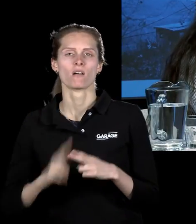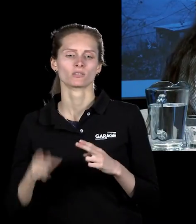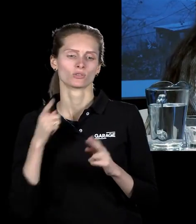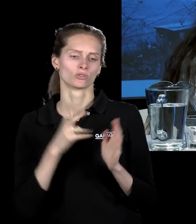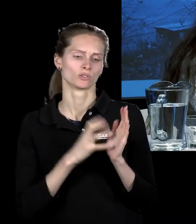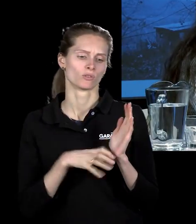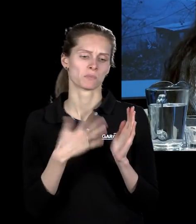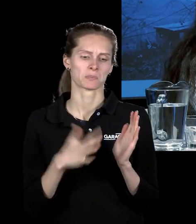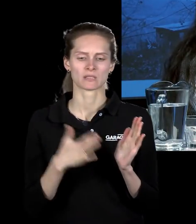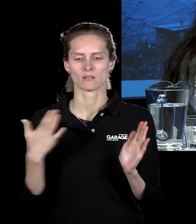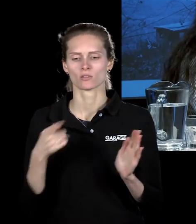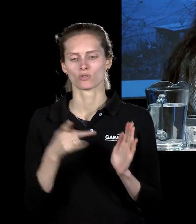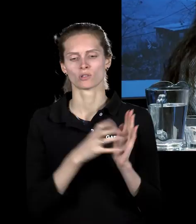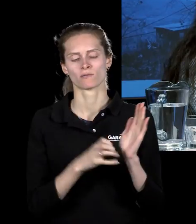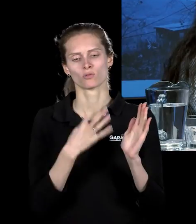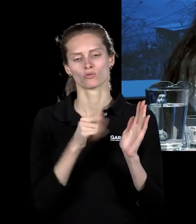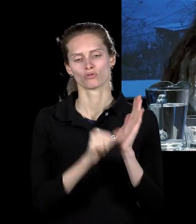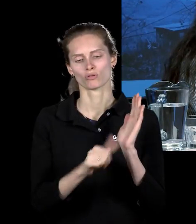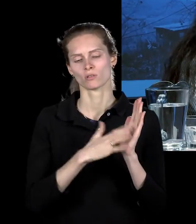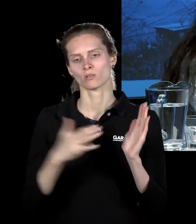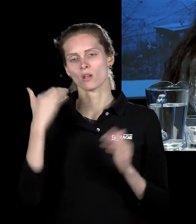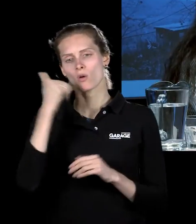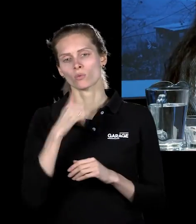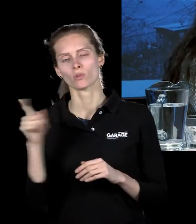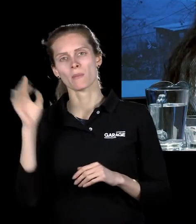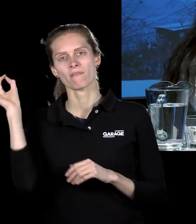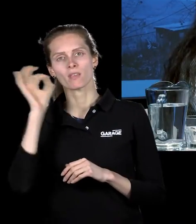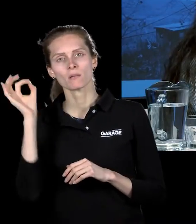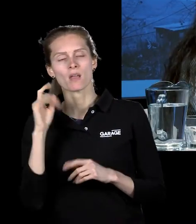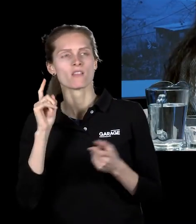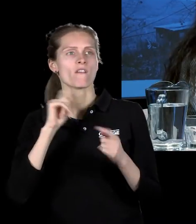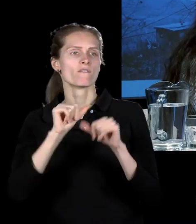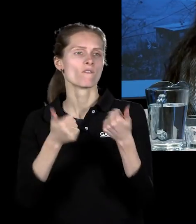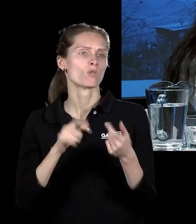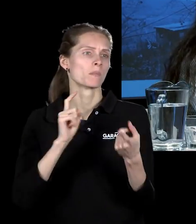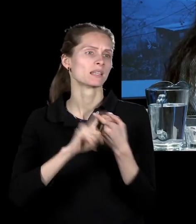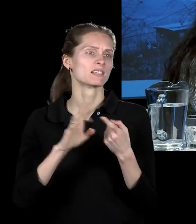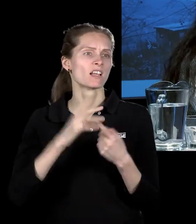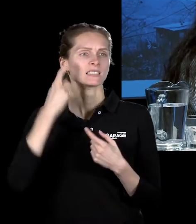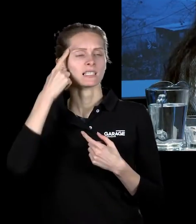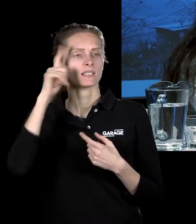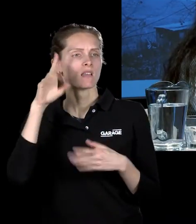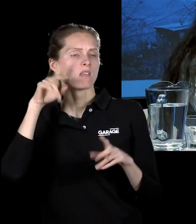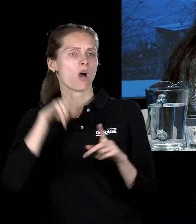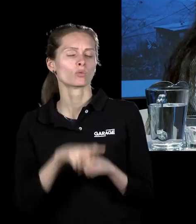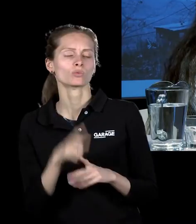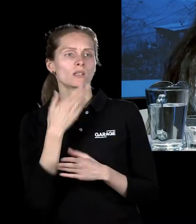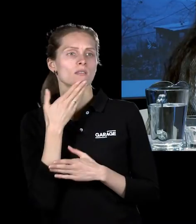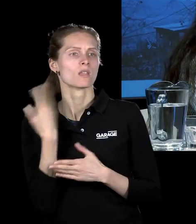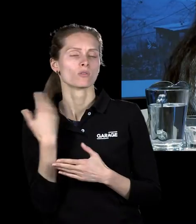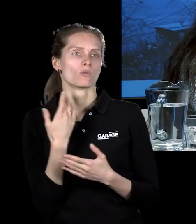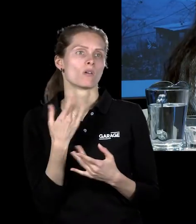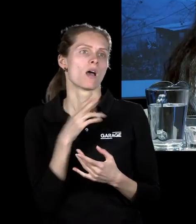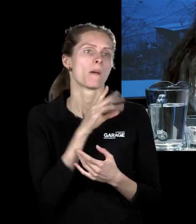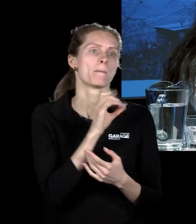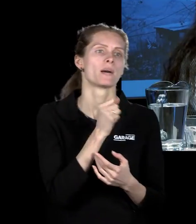послевоенной Германии, вот эта идея каких-то форм, которые не связаны с идеологией, которые не несут идеологическую нагрузку, прагматика